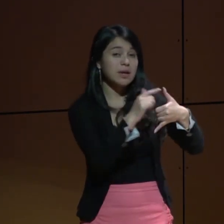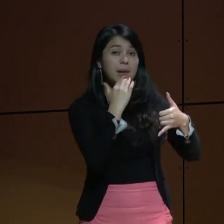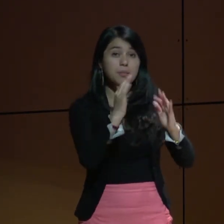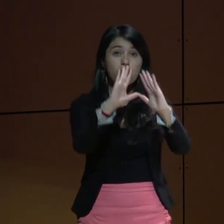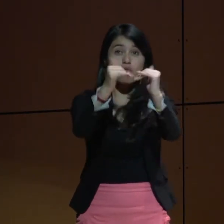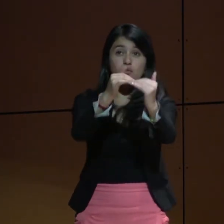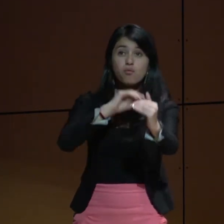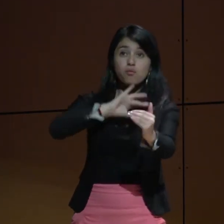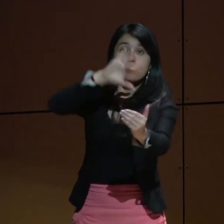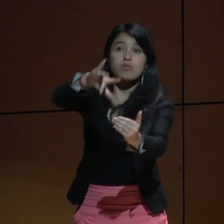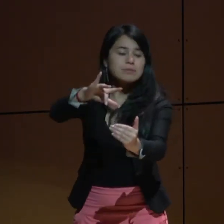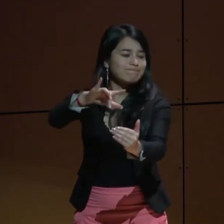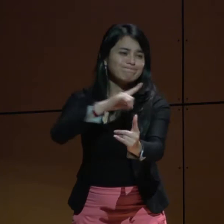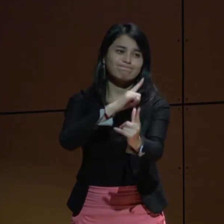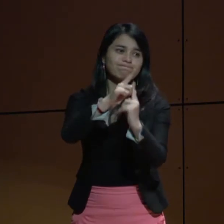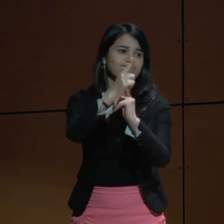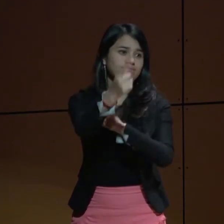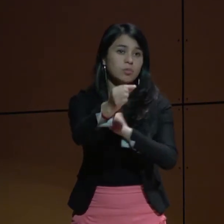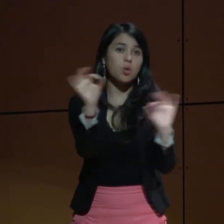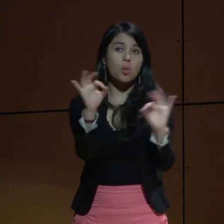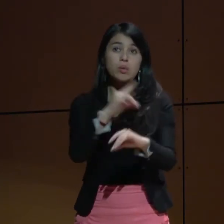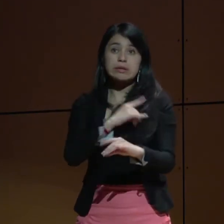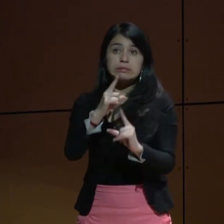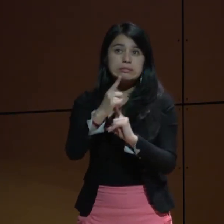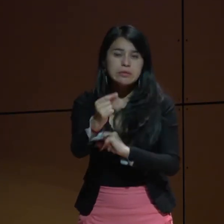formación docentes o universidades.